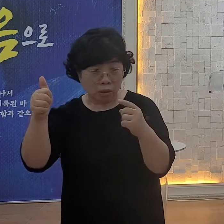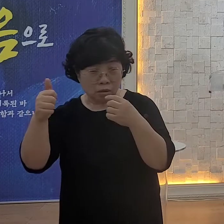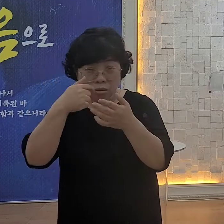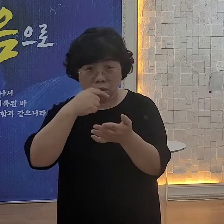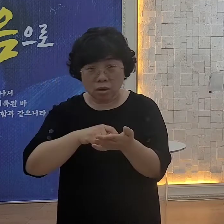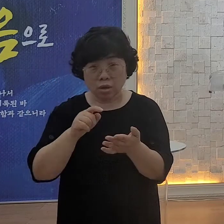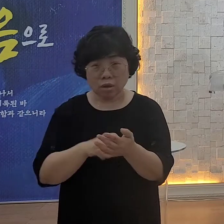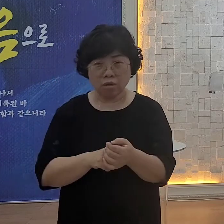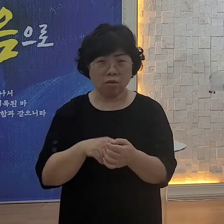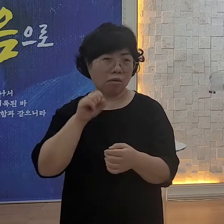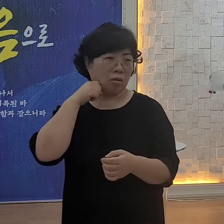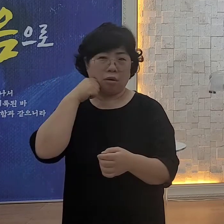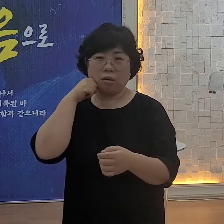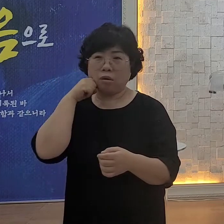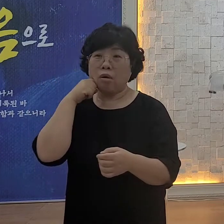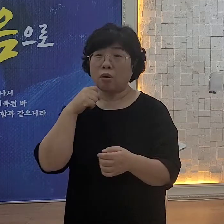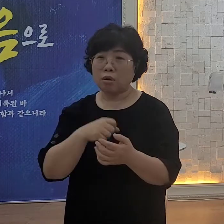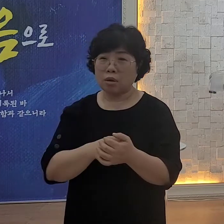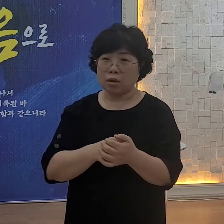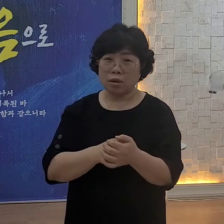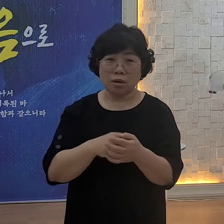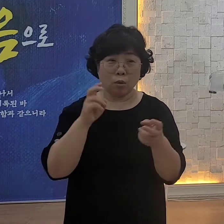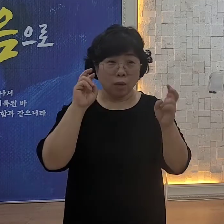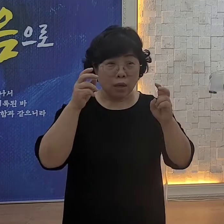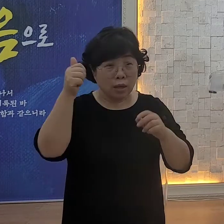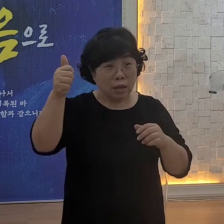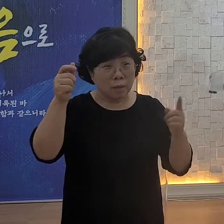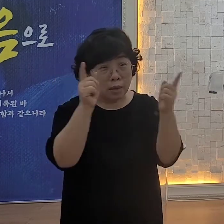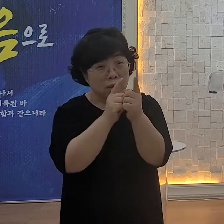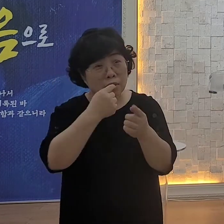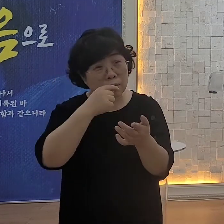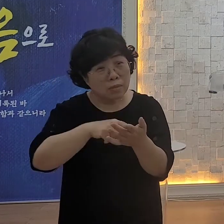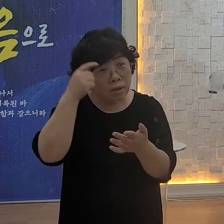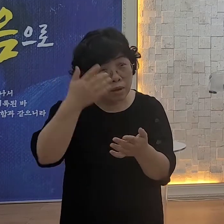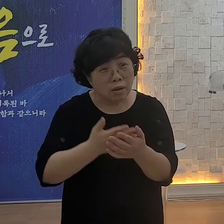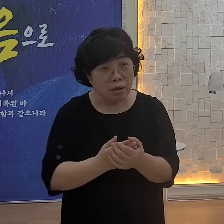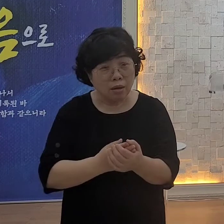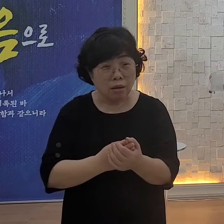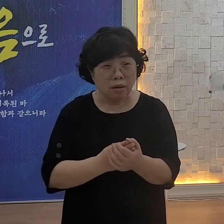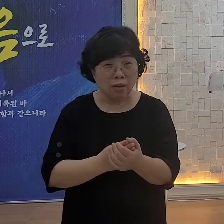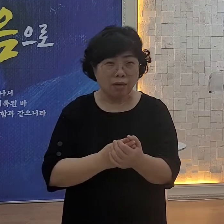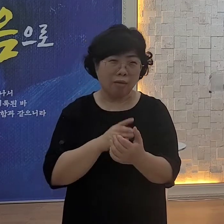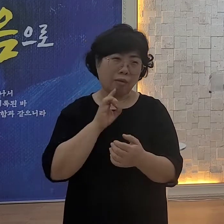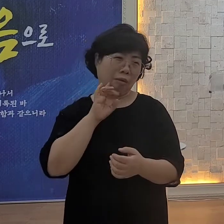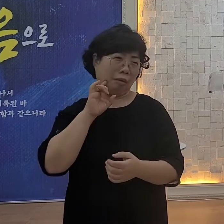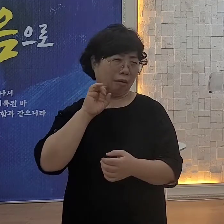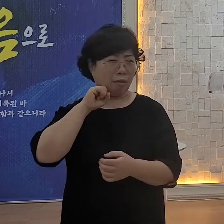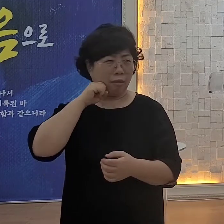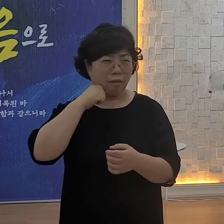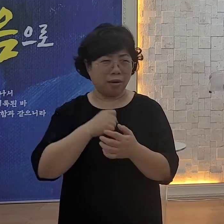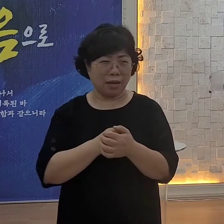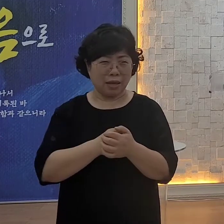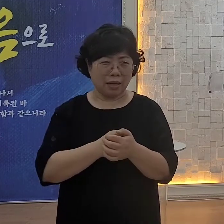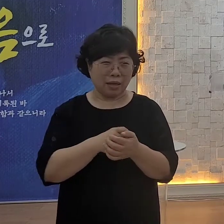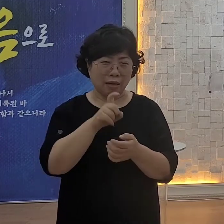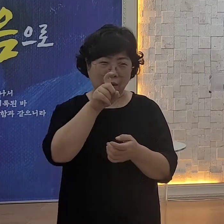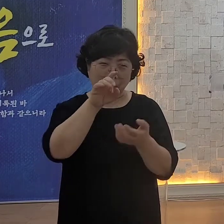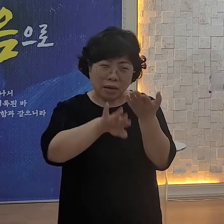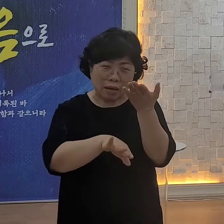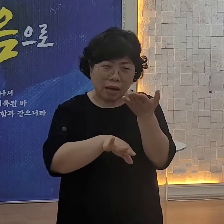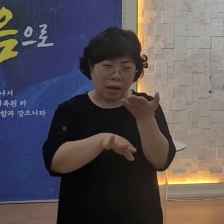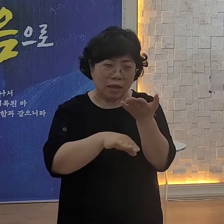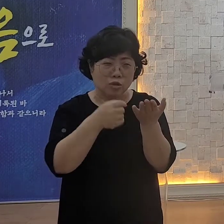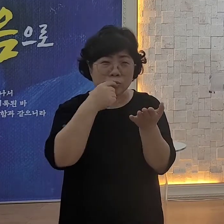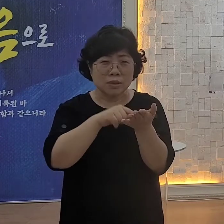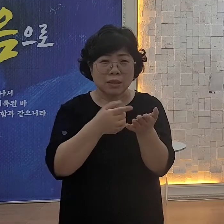직원이 사장님 앞에 간다는 게 쉽습니까? 10명 미만의 중소기업 말고 한 100명